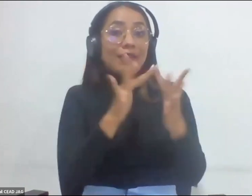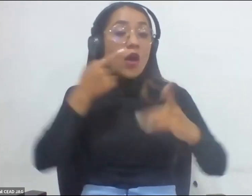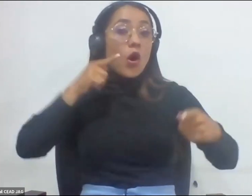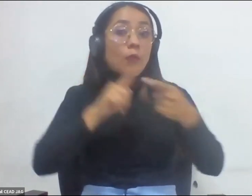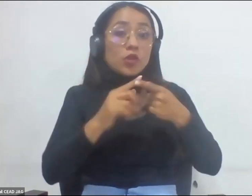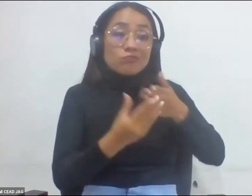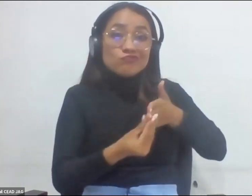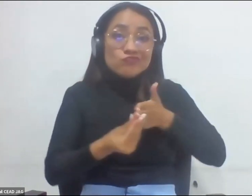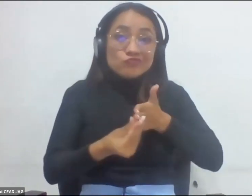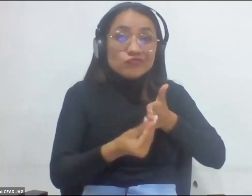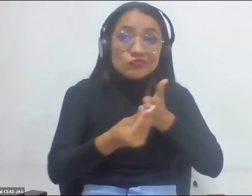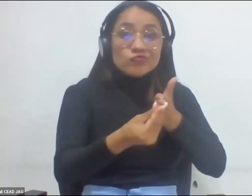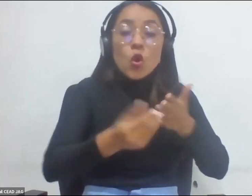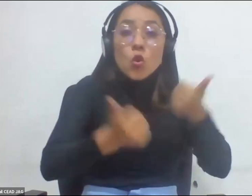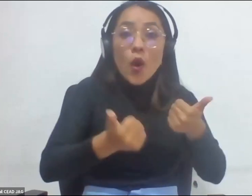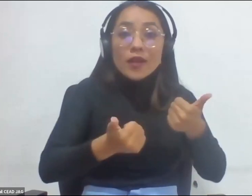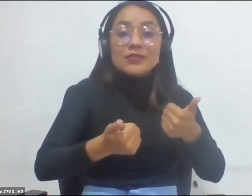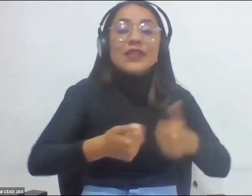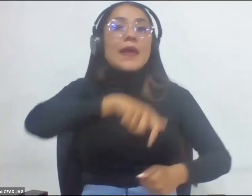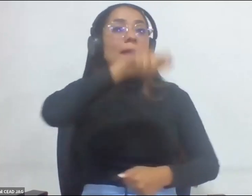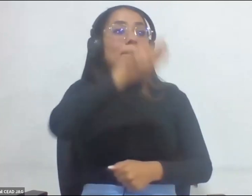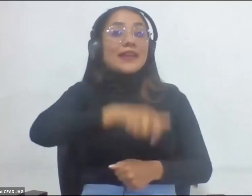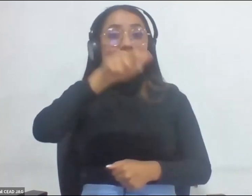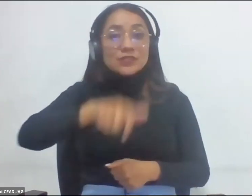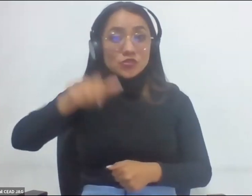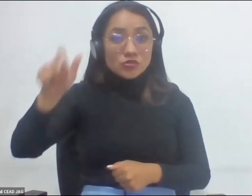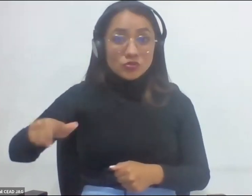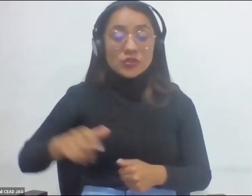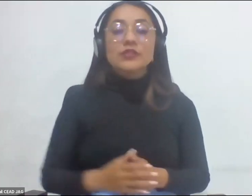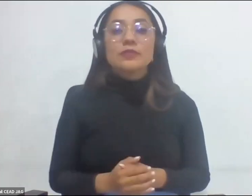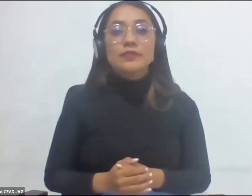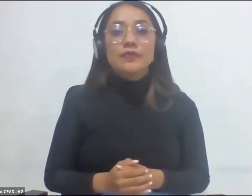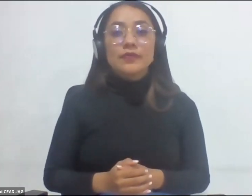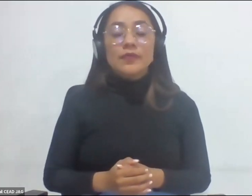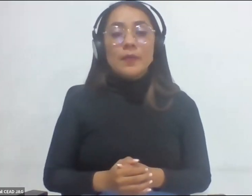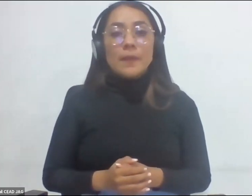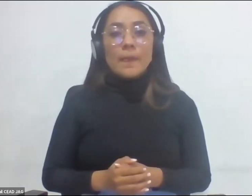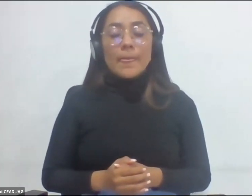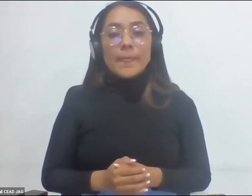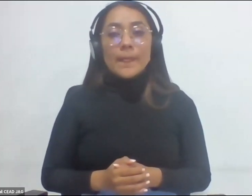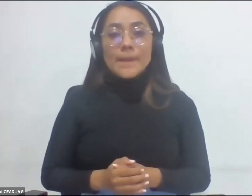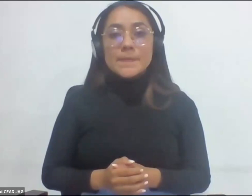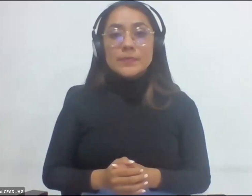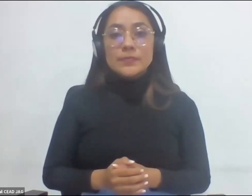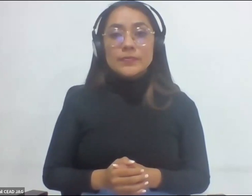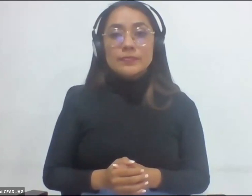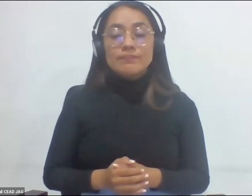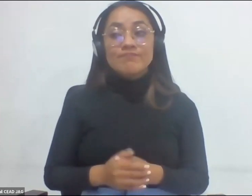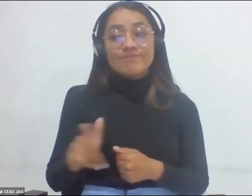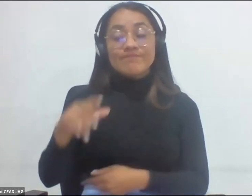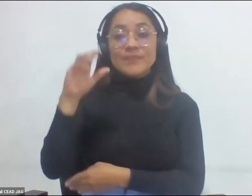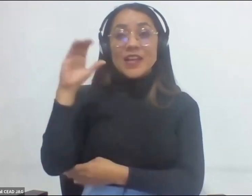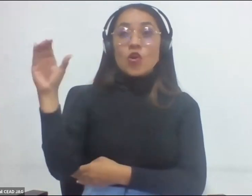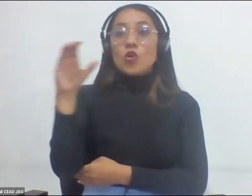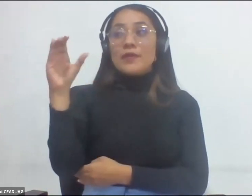está orientado para las personas que tristemente en un país tan desigual como